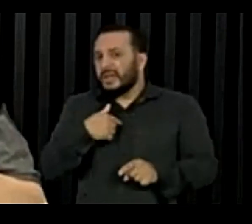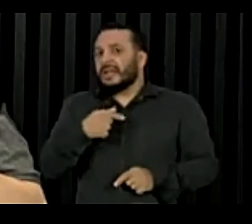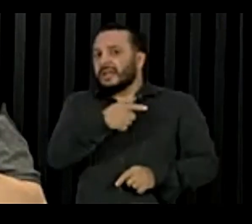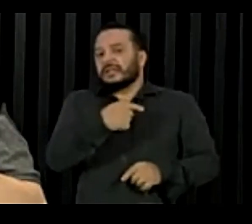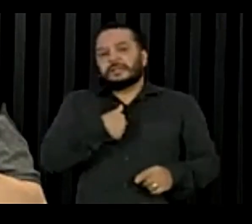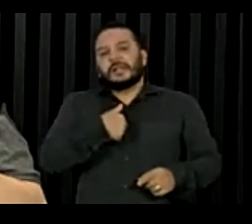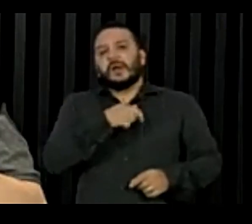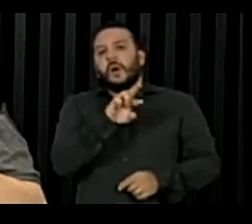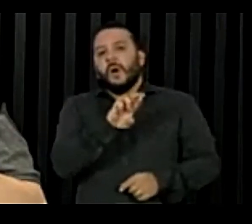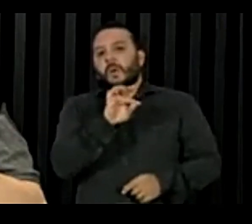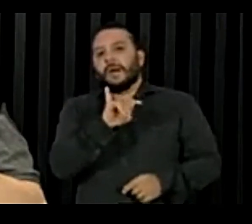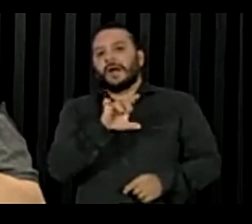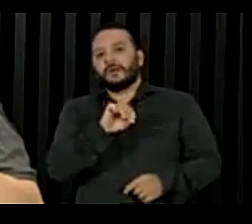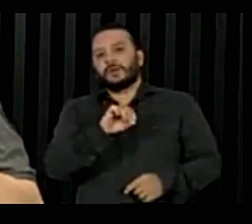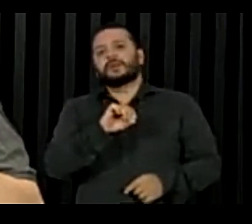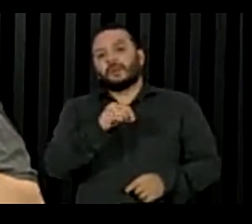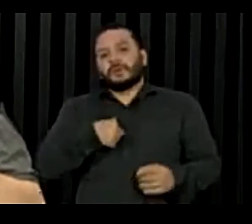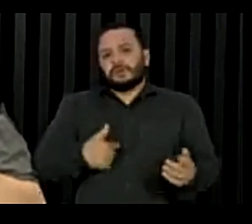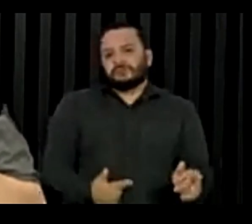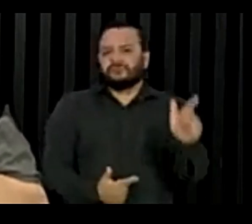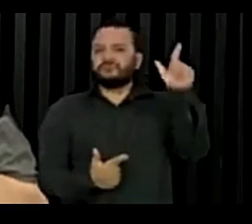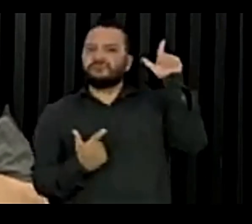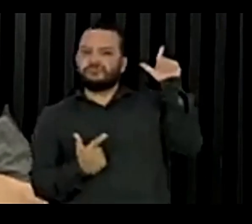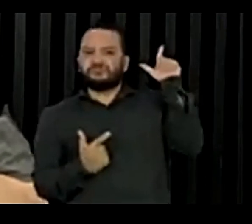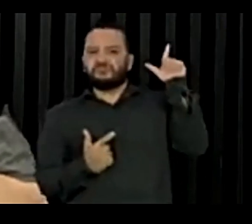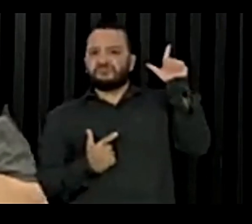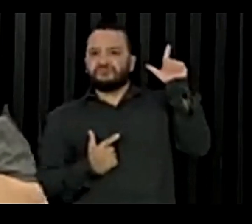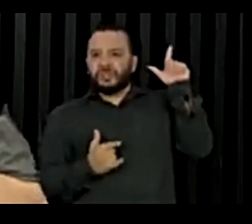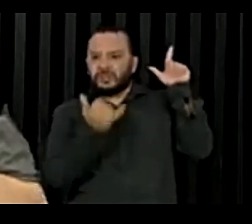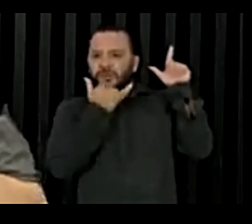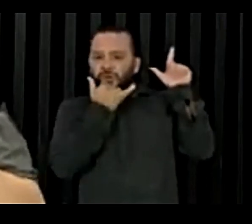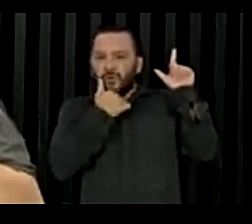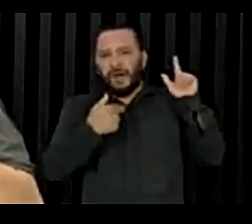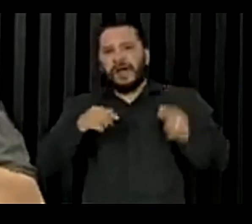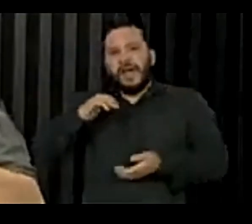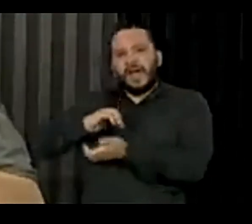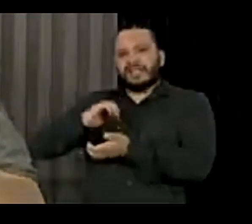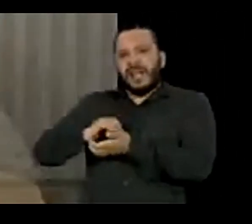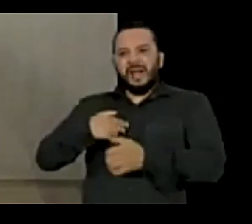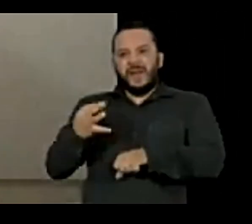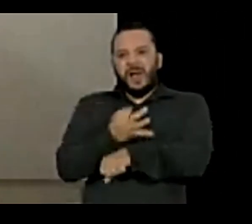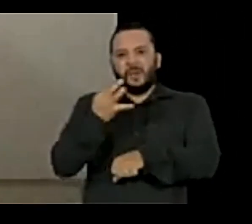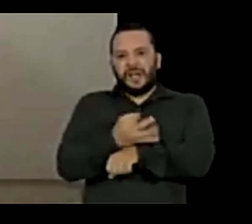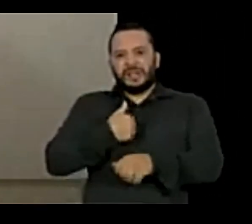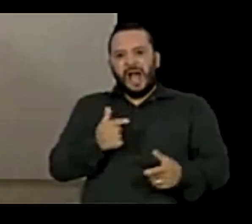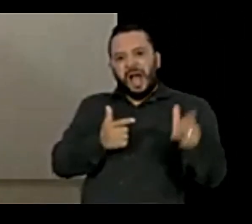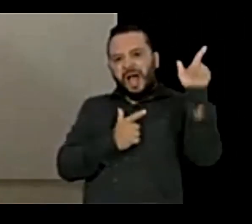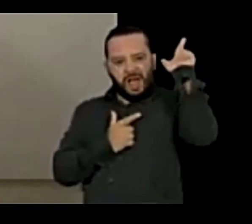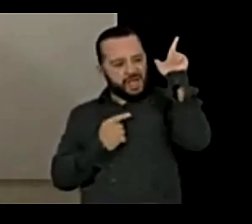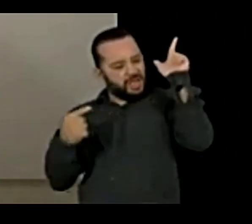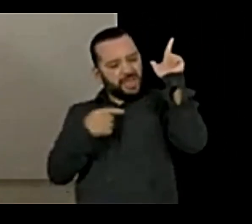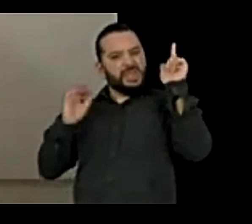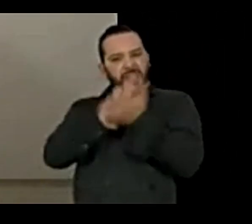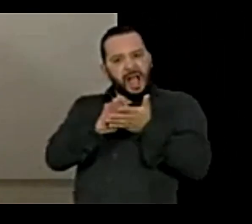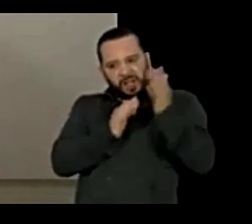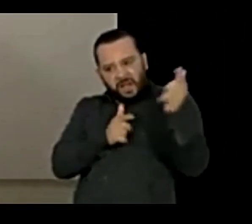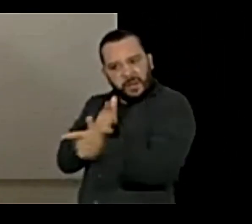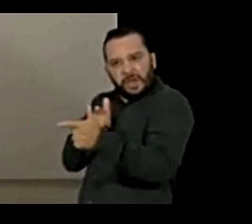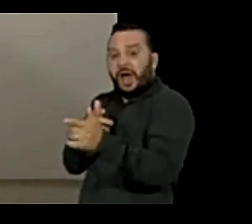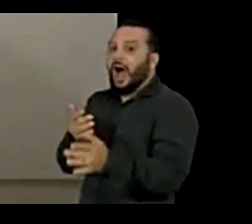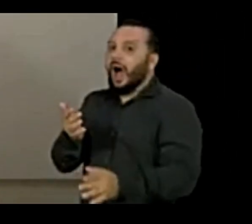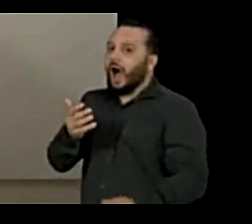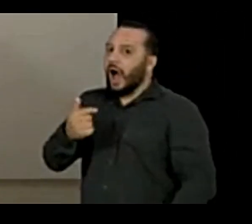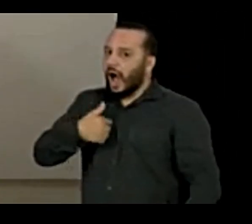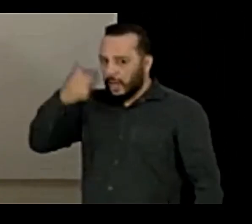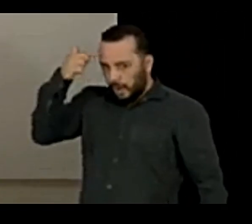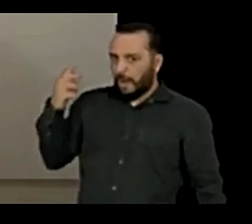Roberto Jefferson da vida tirando foto com um fuzil e falando que o STF não resiste a um fuzil. Então, quando as coisas começam a se tornar mais práticas, ali sim foi um gatilho